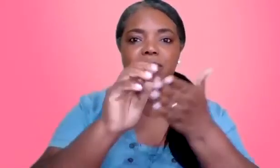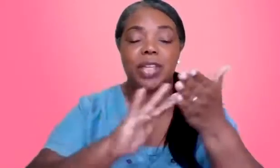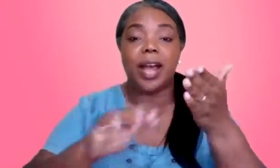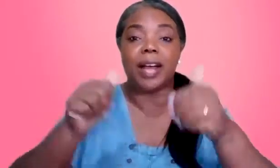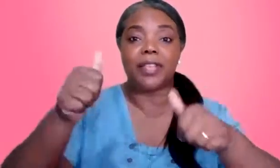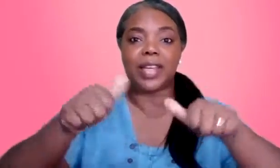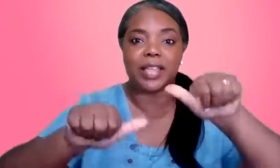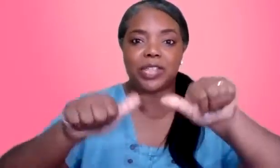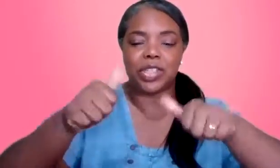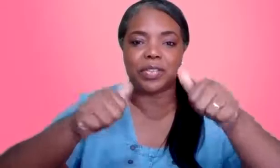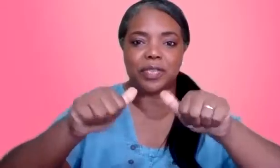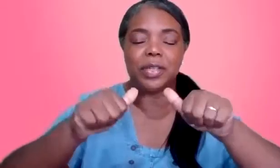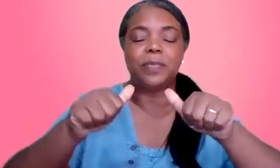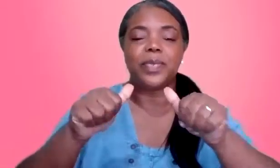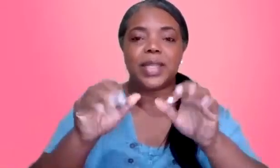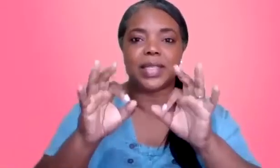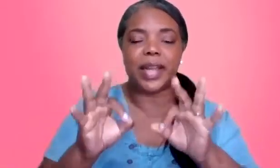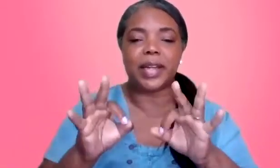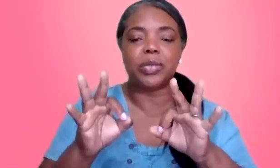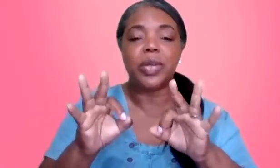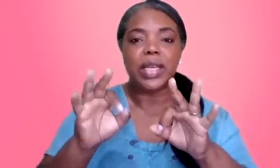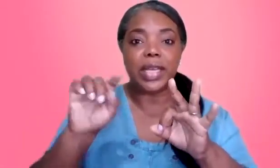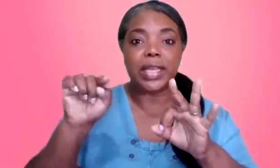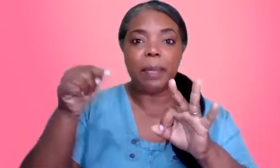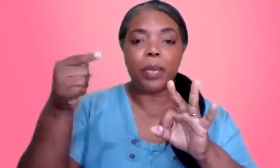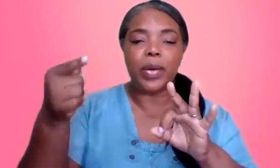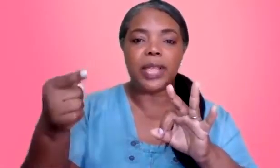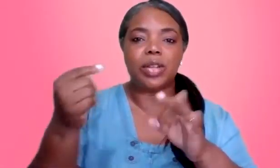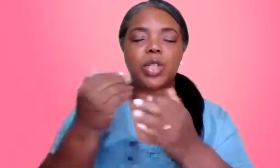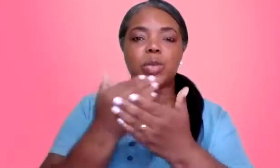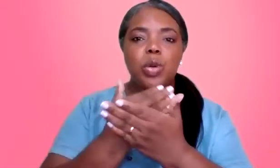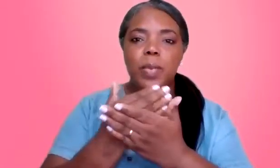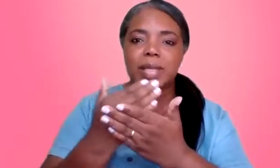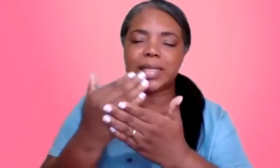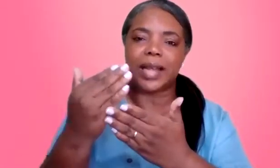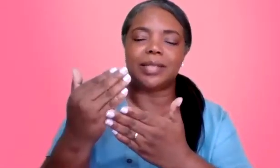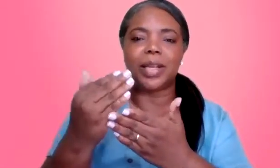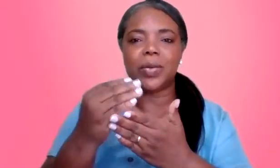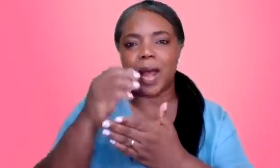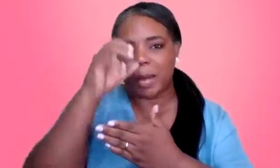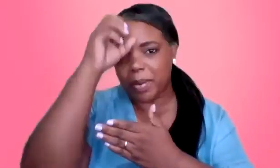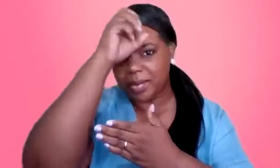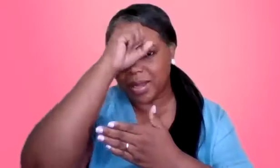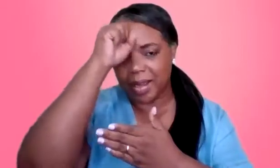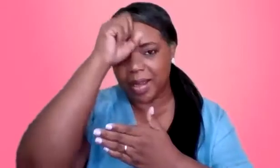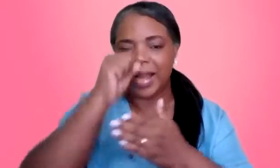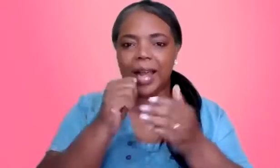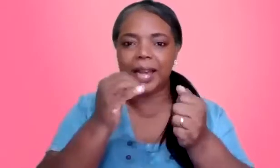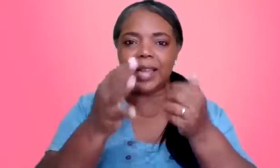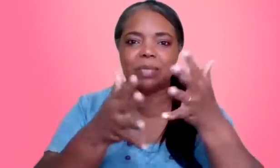atividade avaliativa, certo? E depois nós vamos começar, então, a aprender a